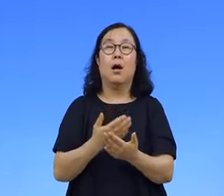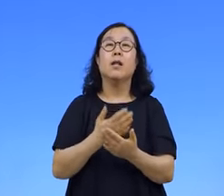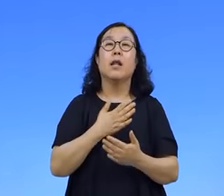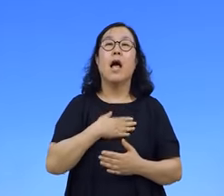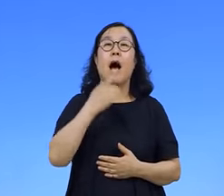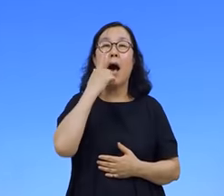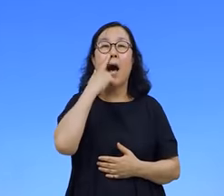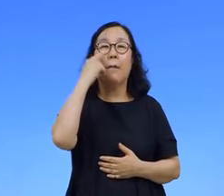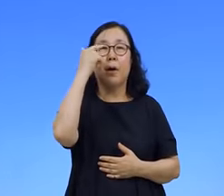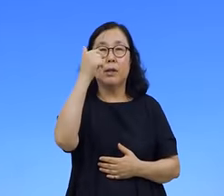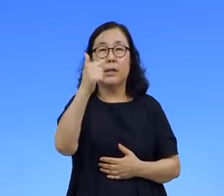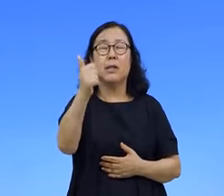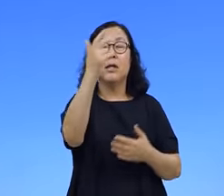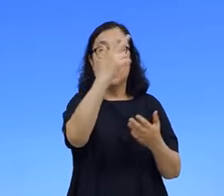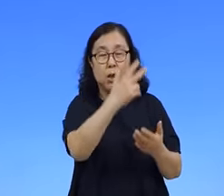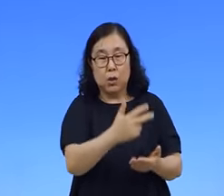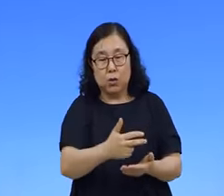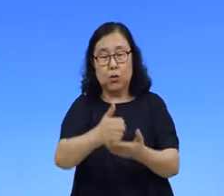내 아버지,